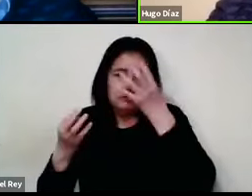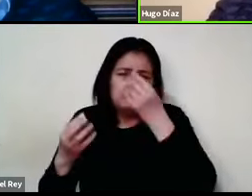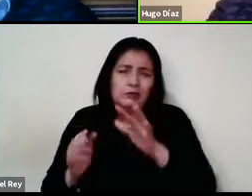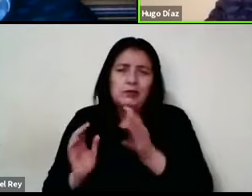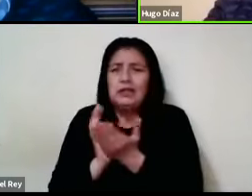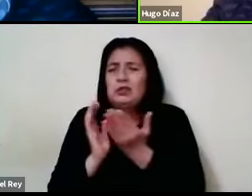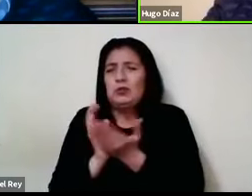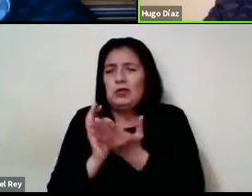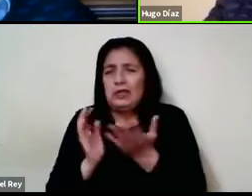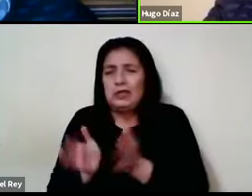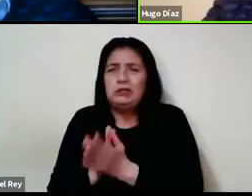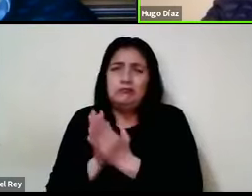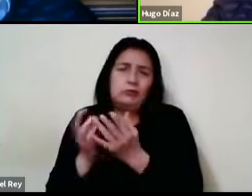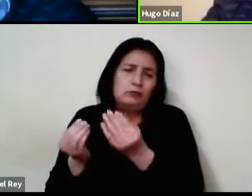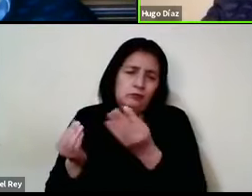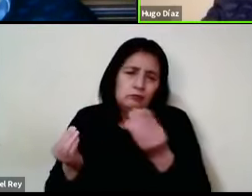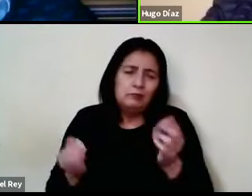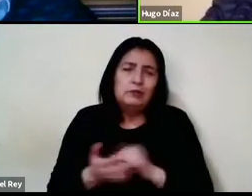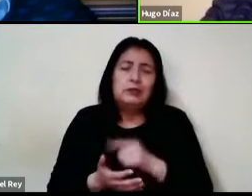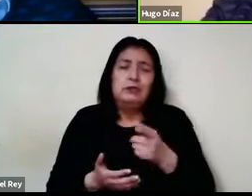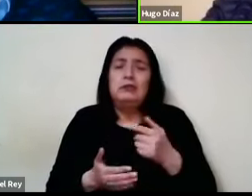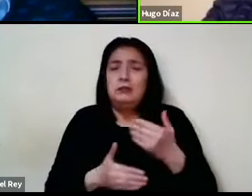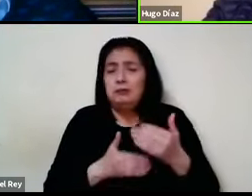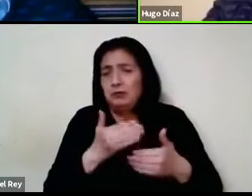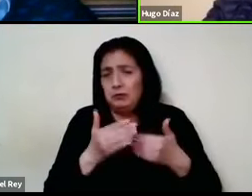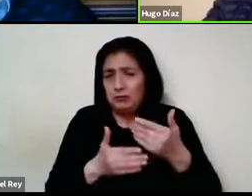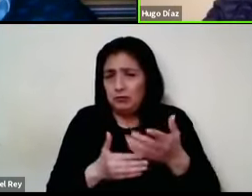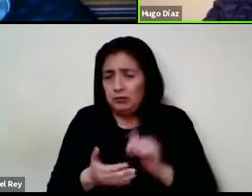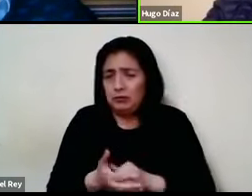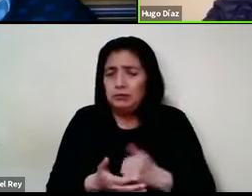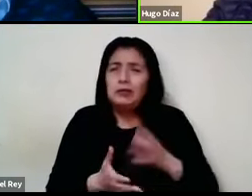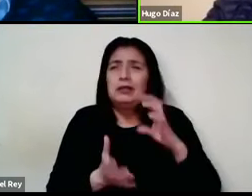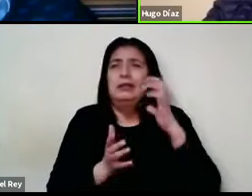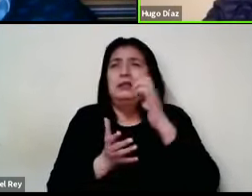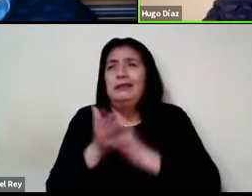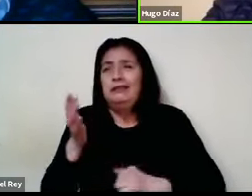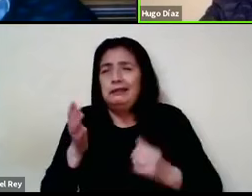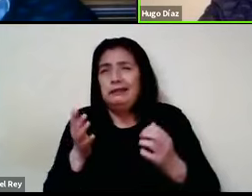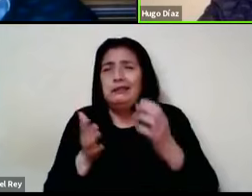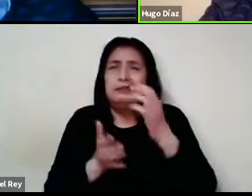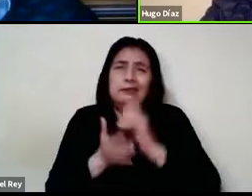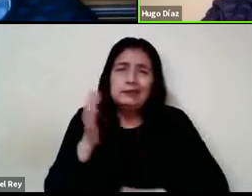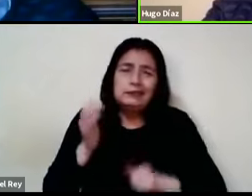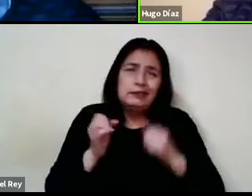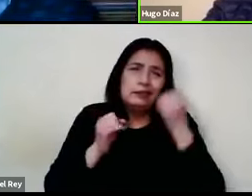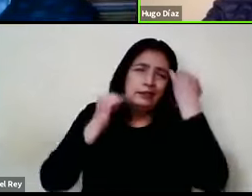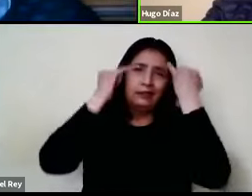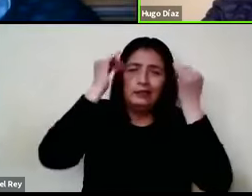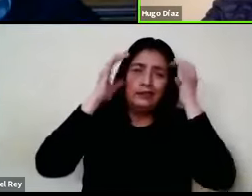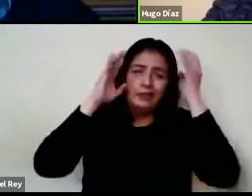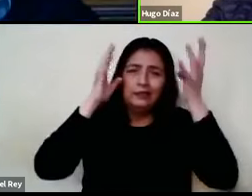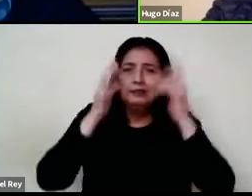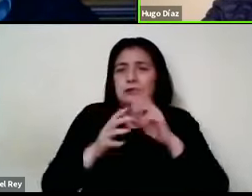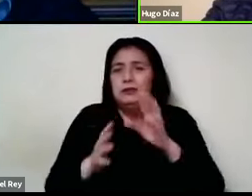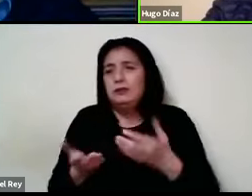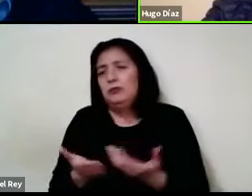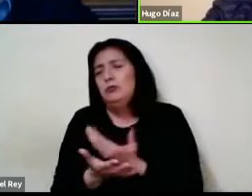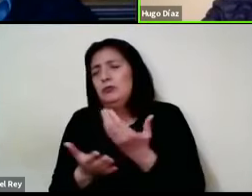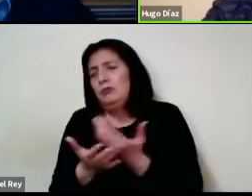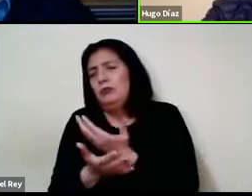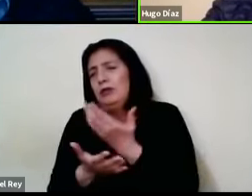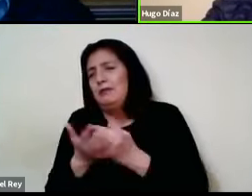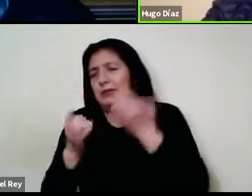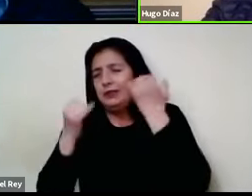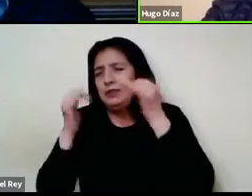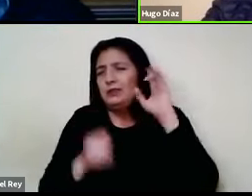escuelas. Consideran de que todo este proceso, pues, resta la creatividad, la posibilidad de innovación de los